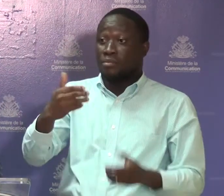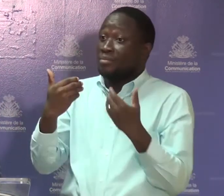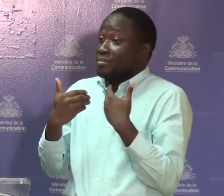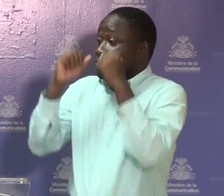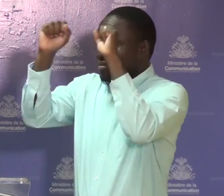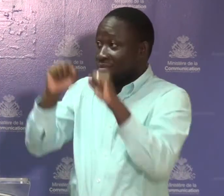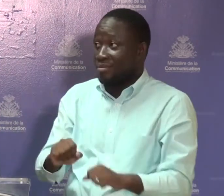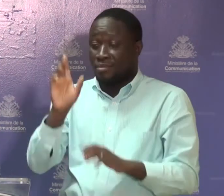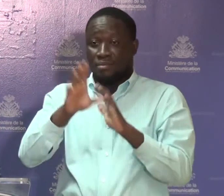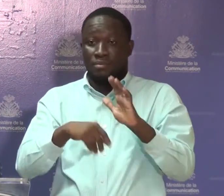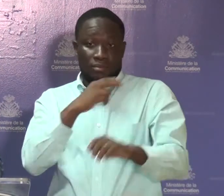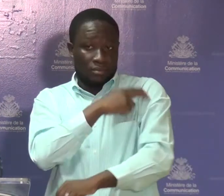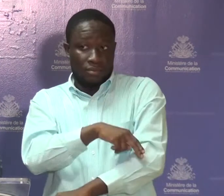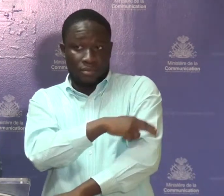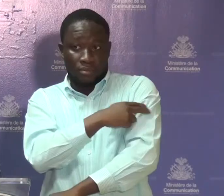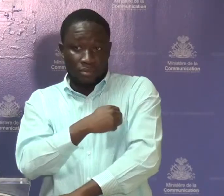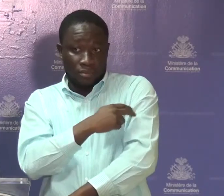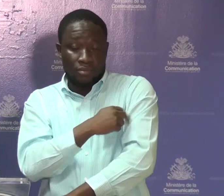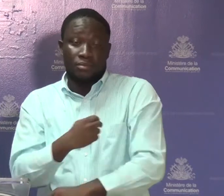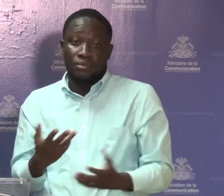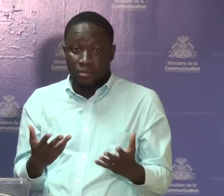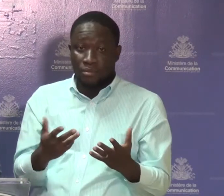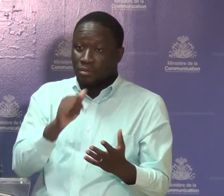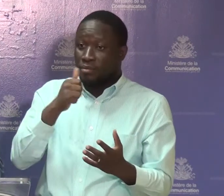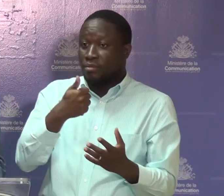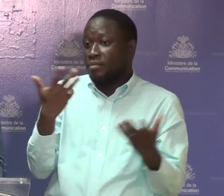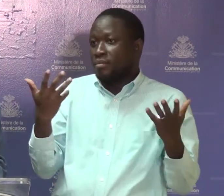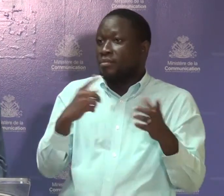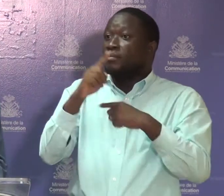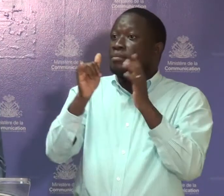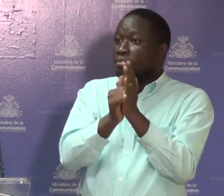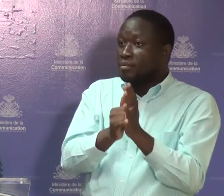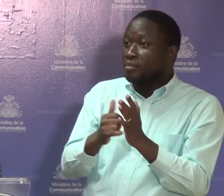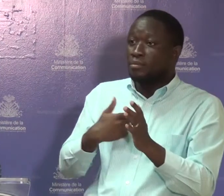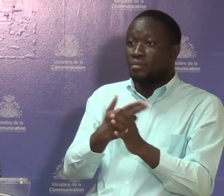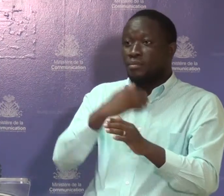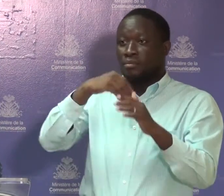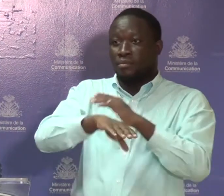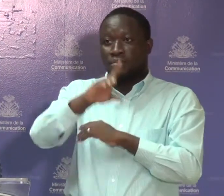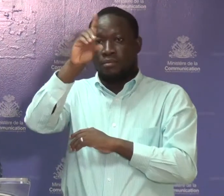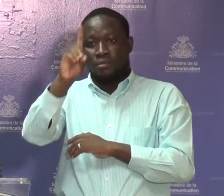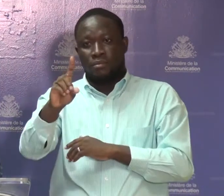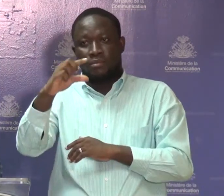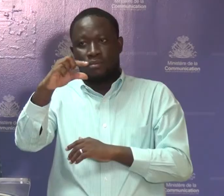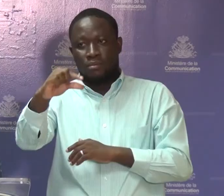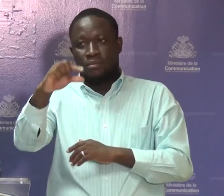doit joindre l'hôpital privé, à défaut de l'hôpital public. Le SAA, nous-mêmes dans la DGI, dans le